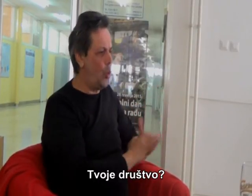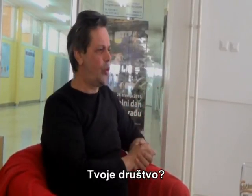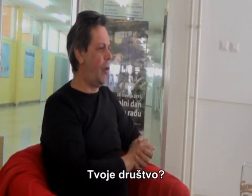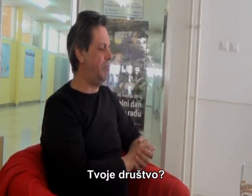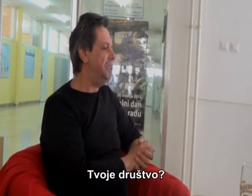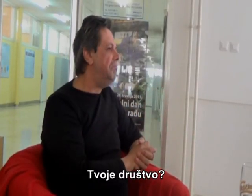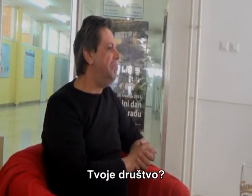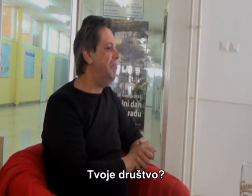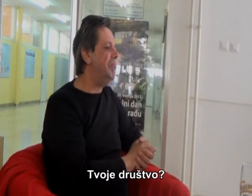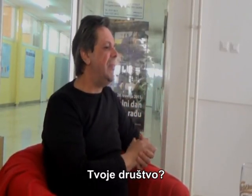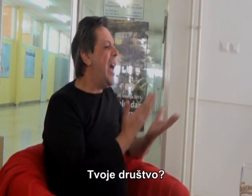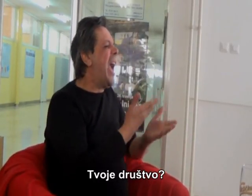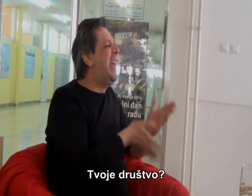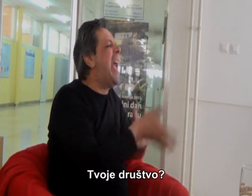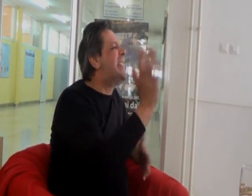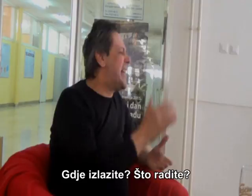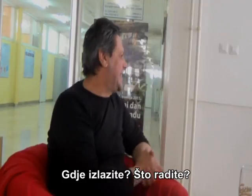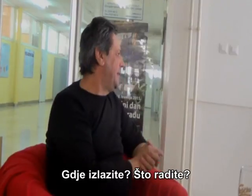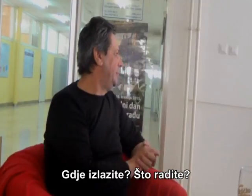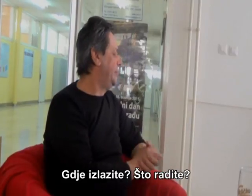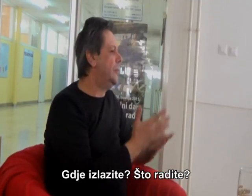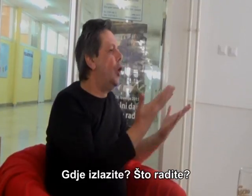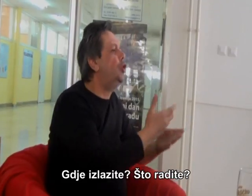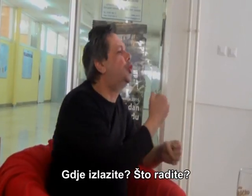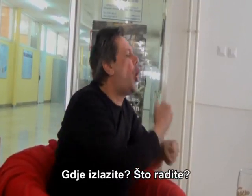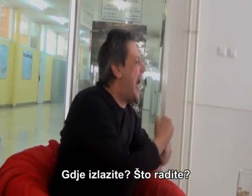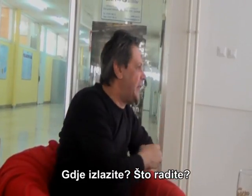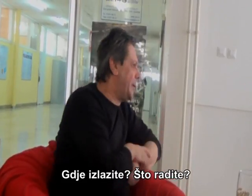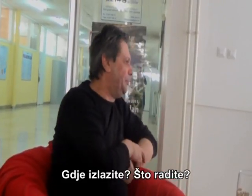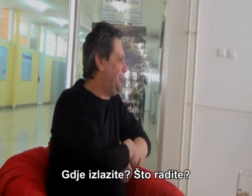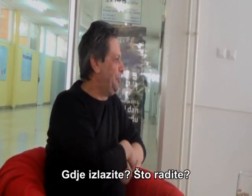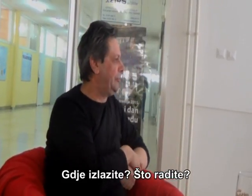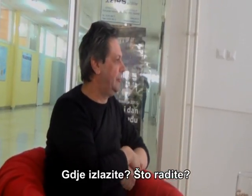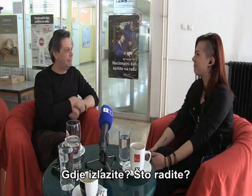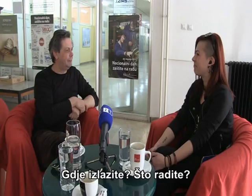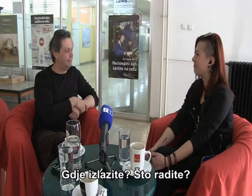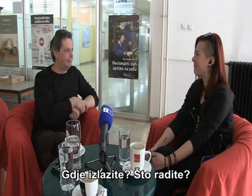Tvoje društvo, gdje izlazite? Što radite? Pa,